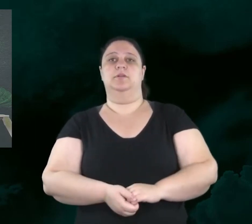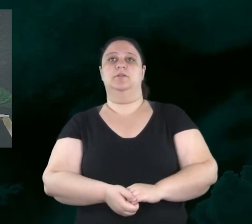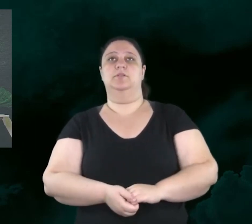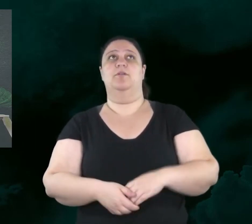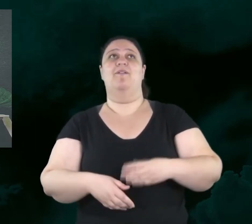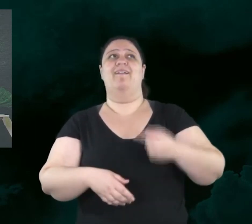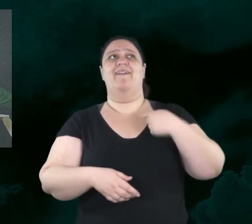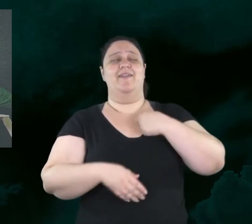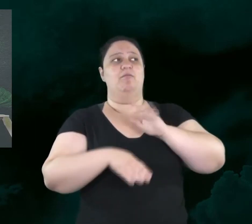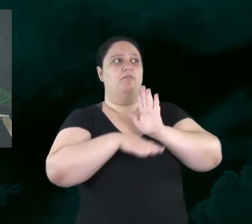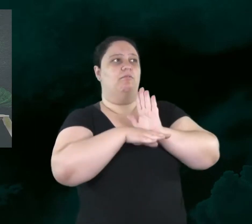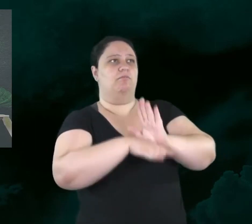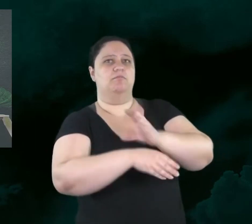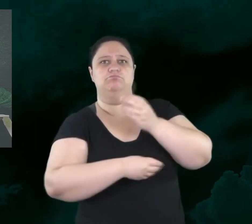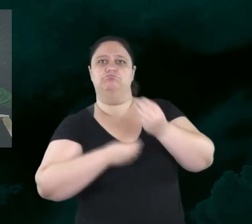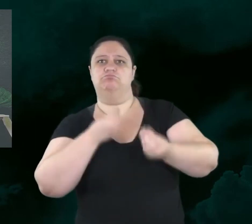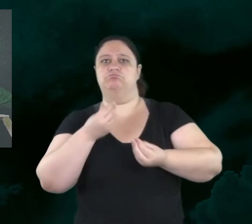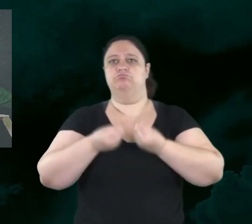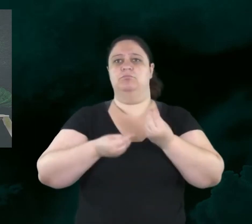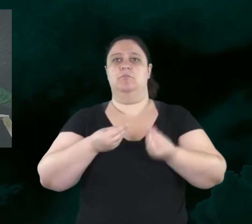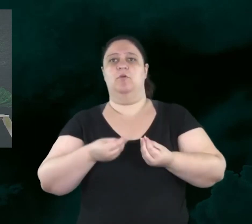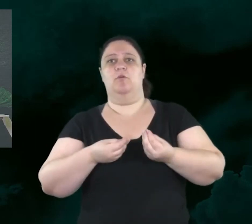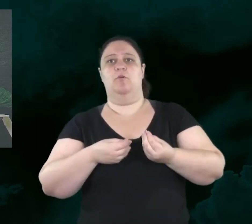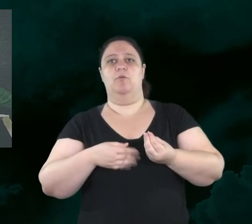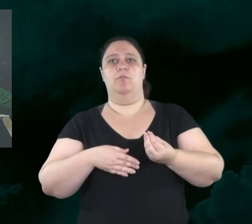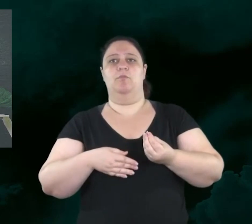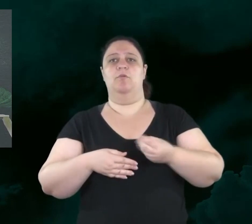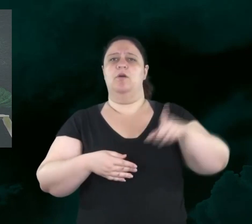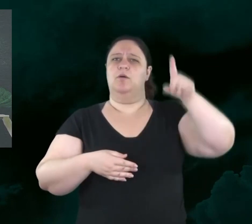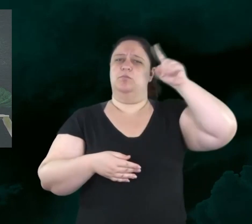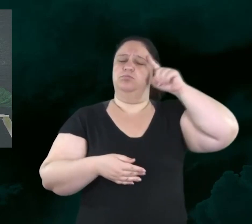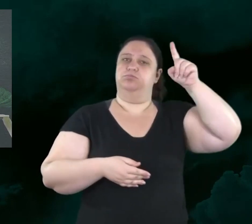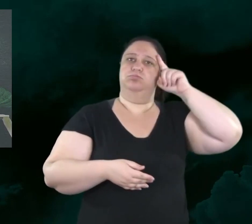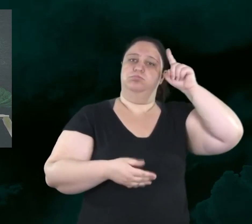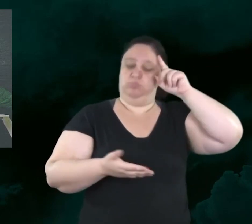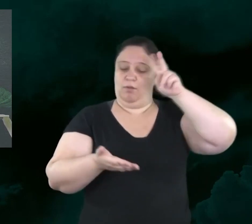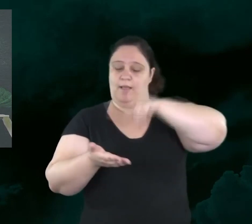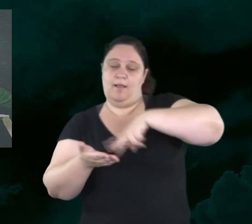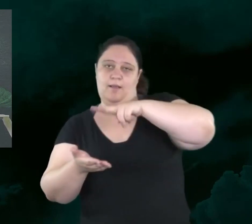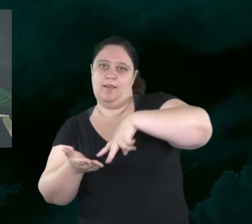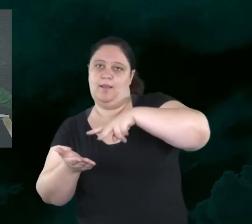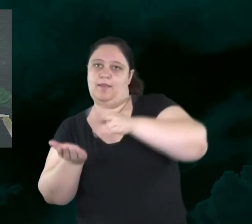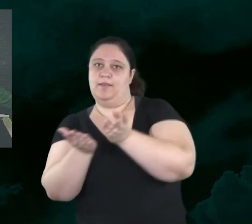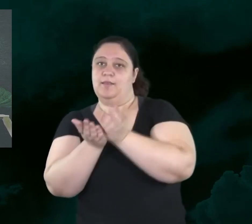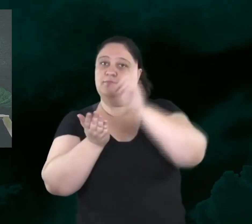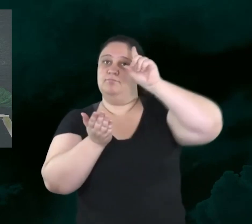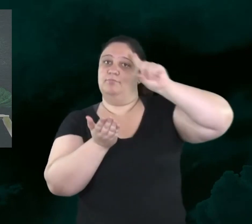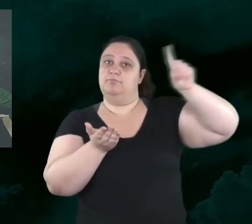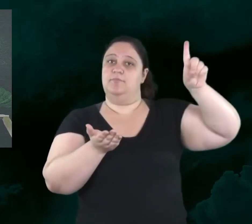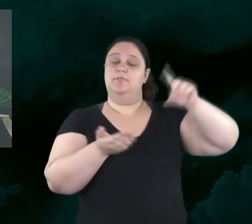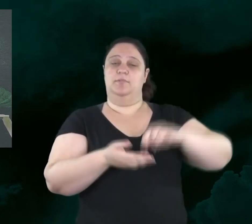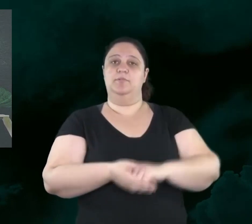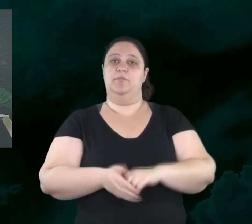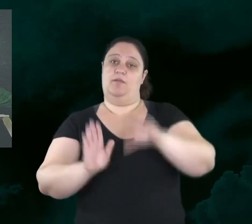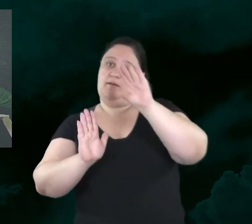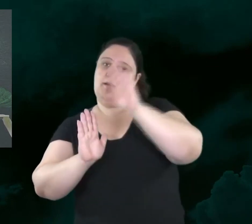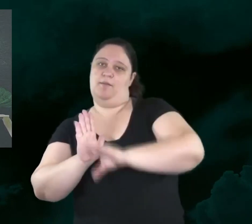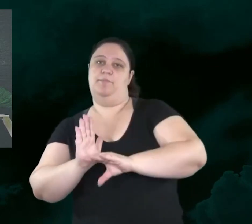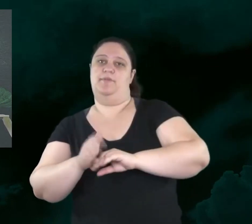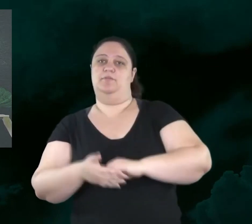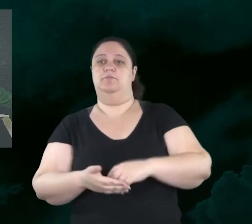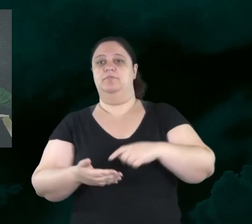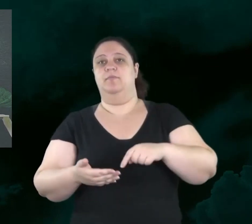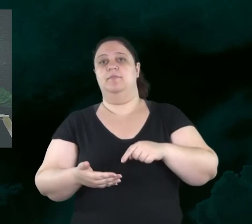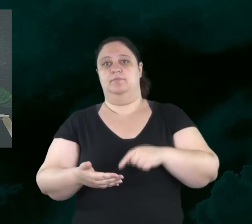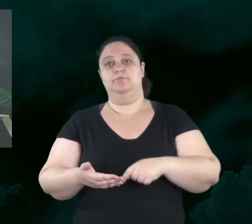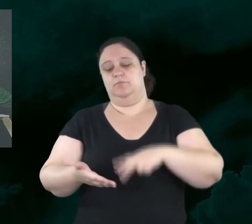ajudá-lo eu estou lendo com ele todo dia um capítulo da Bíblia. E um capítulo da Bíblia, ele lê, eu leio